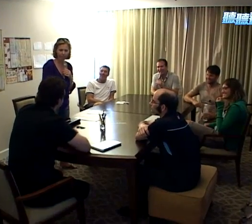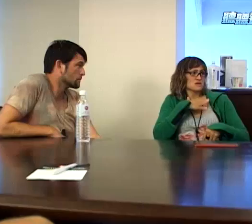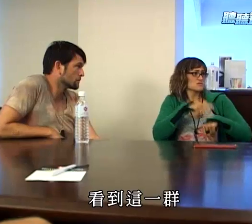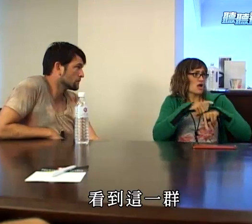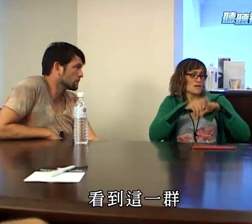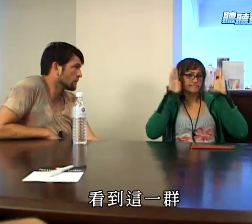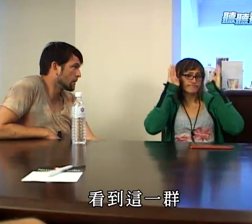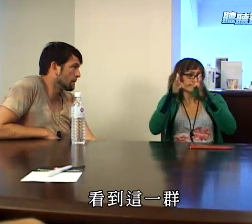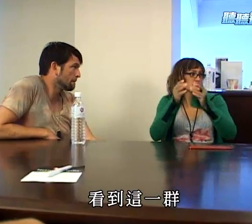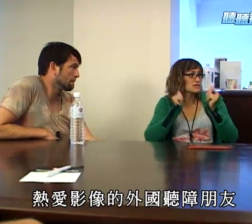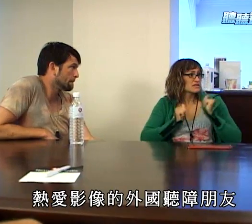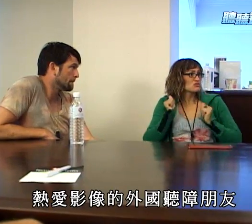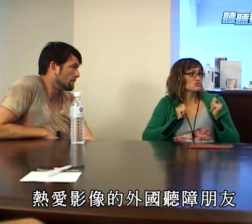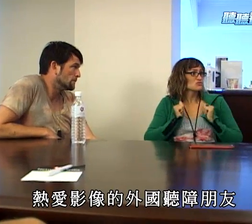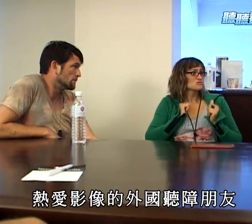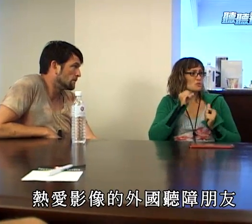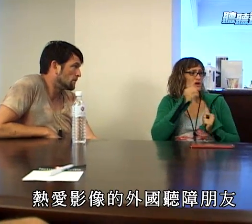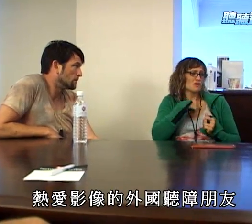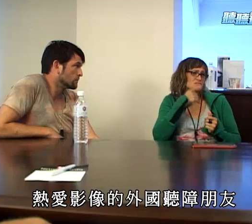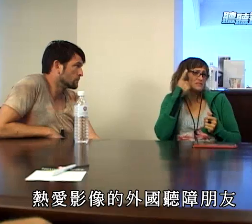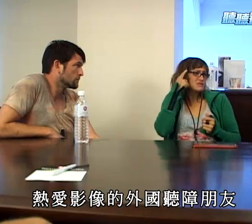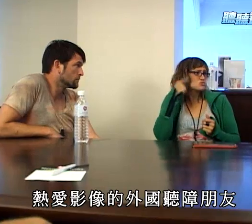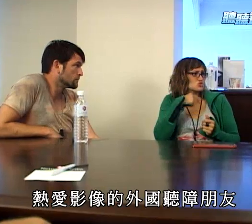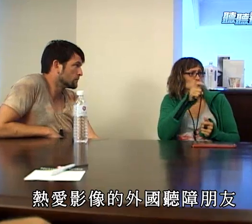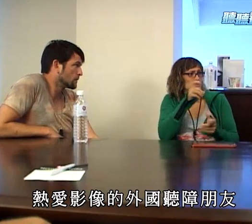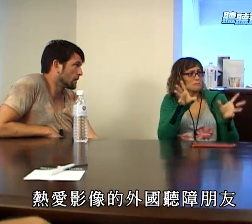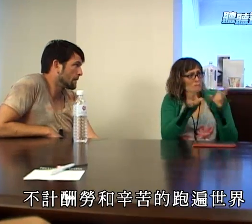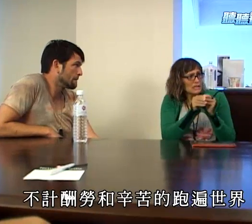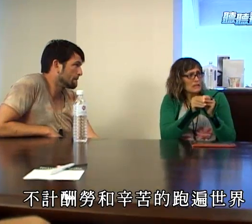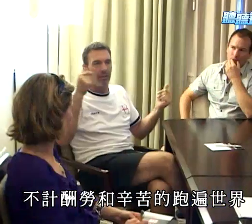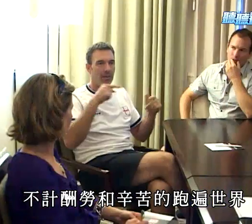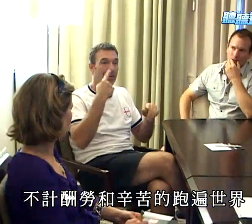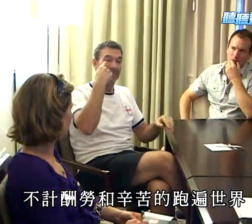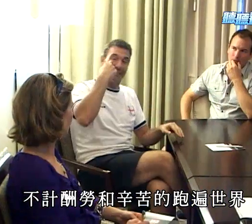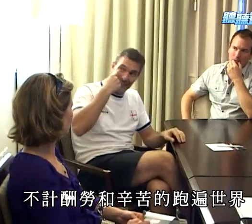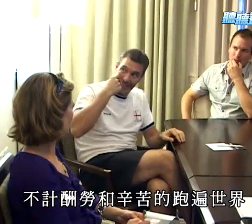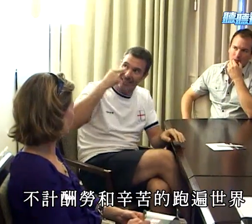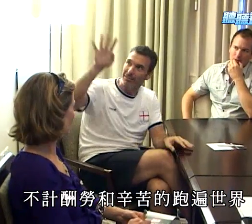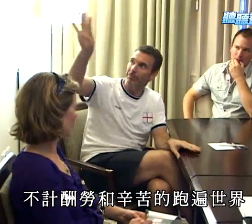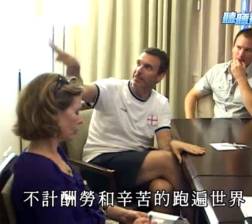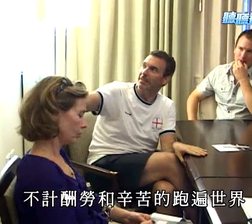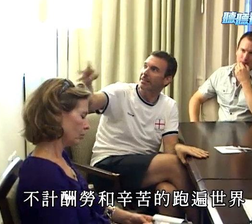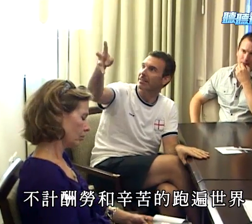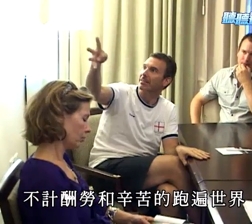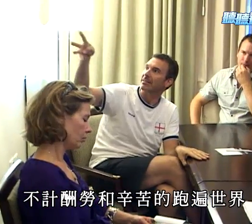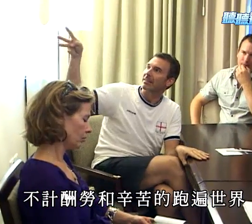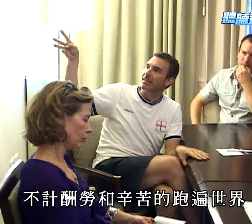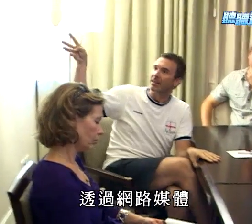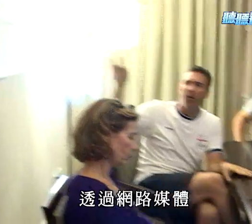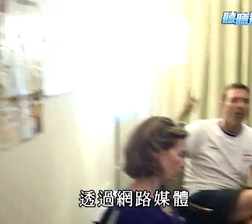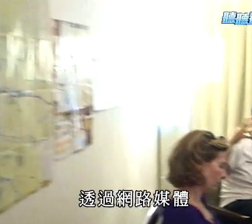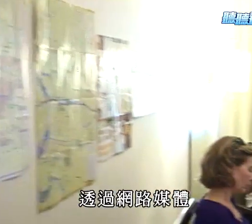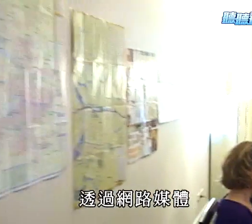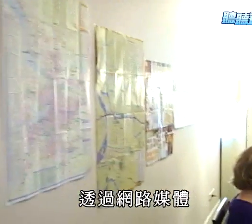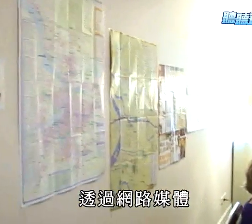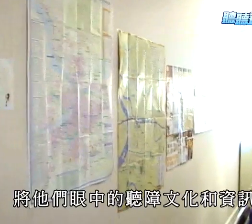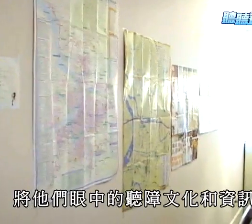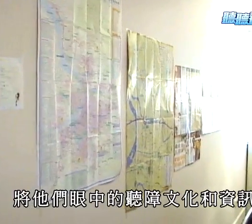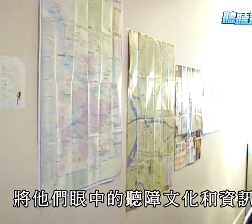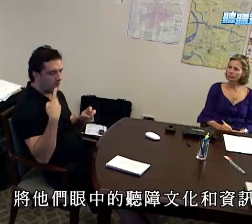看到这一群热爱影像的外国听障朋友不计酬劳和辛苦的跑遍世界，透过网络媒体将他们眼中的听